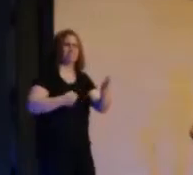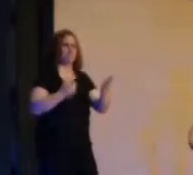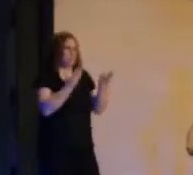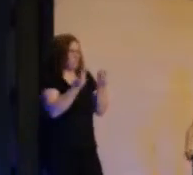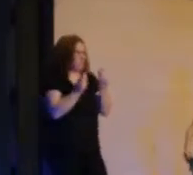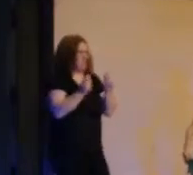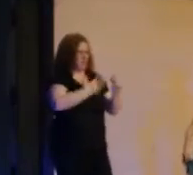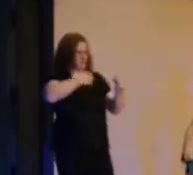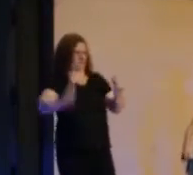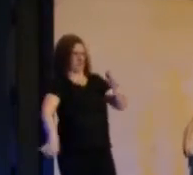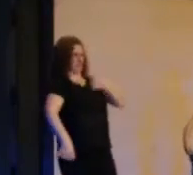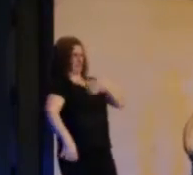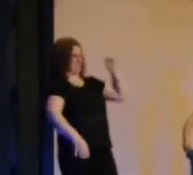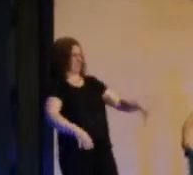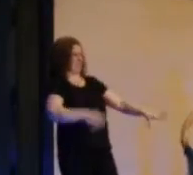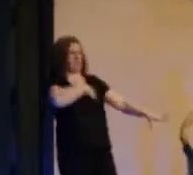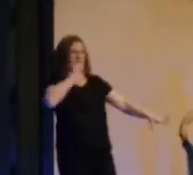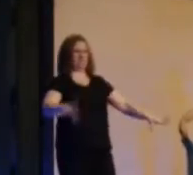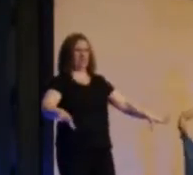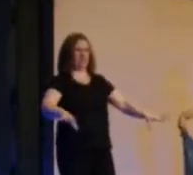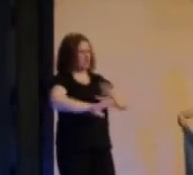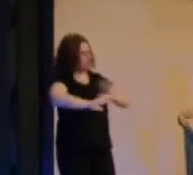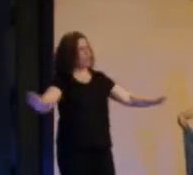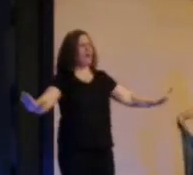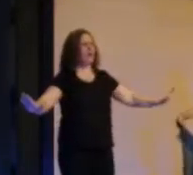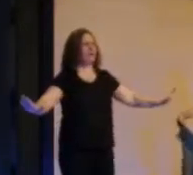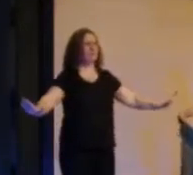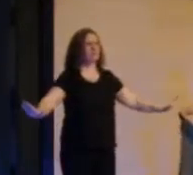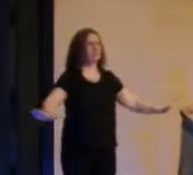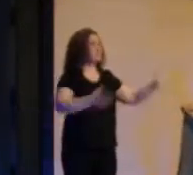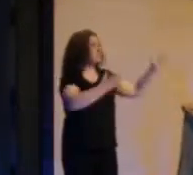Ya no tiene miedo a lo que ha de venir.